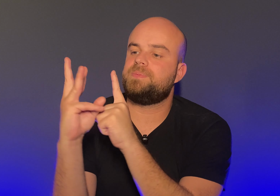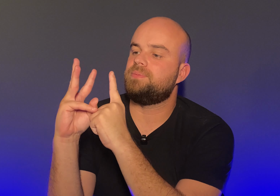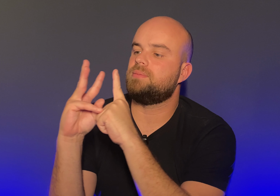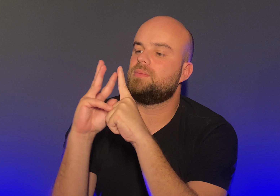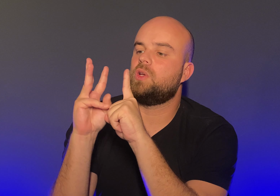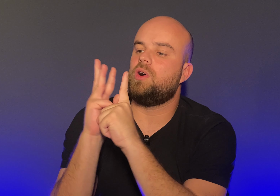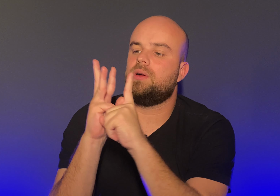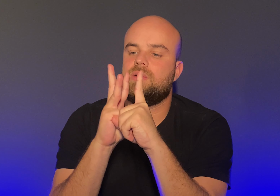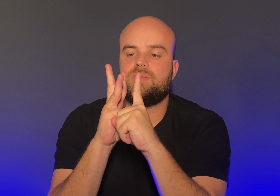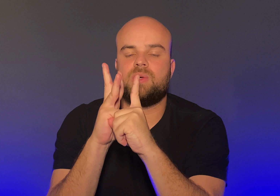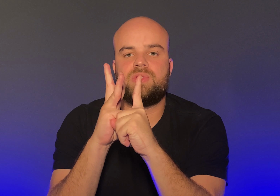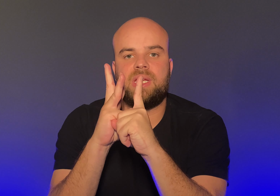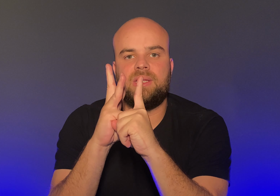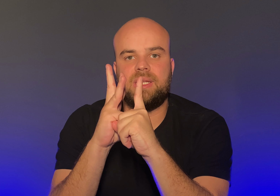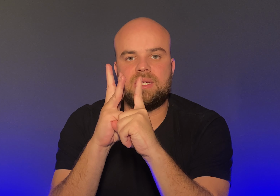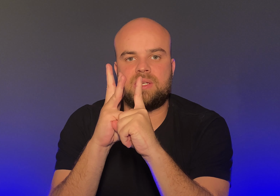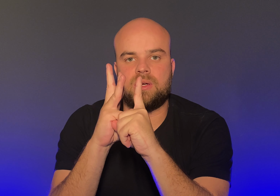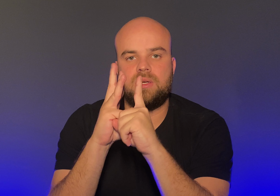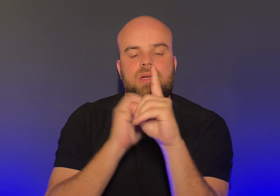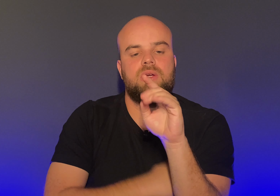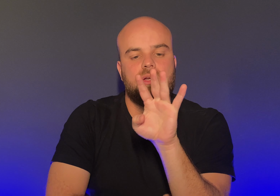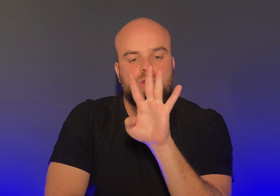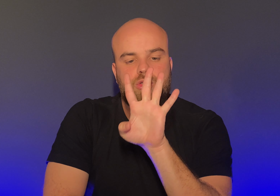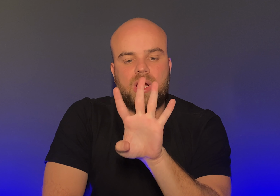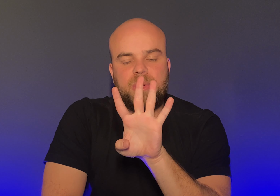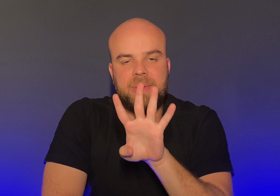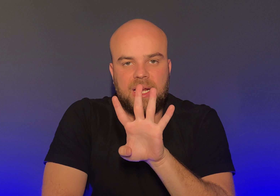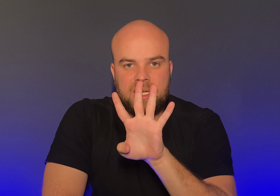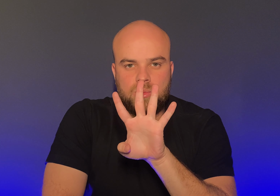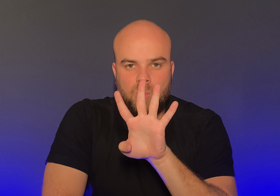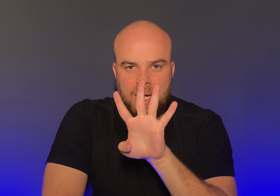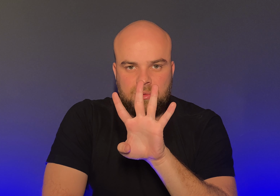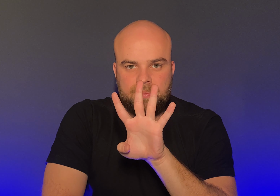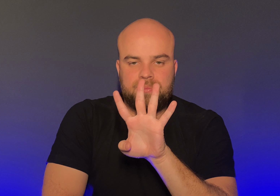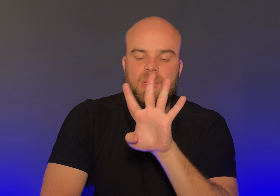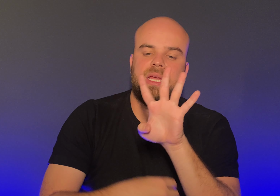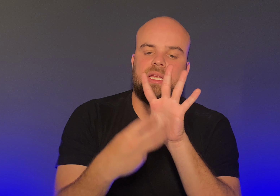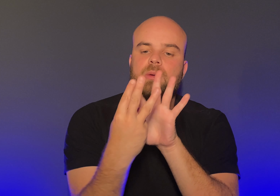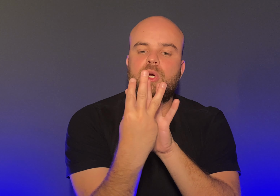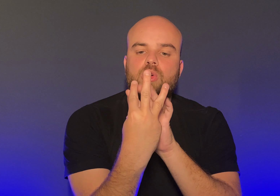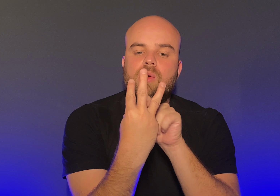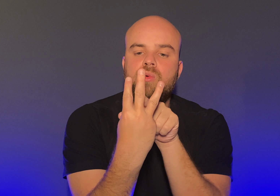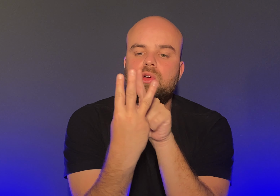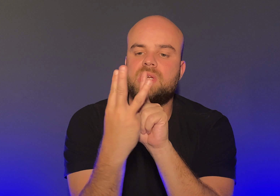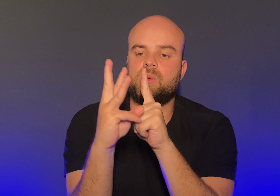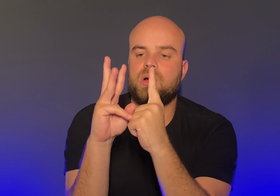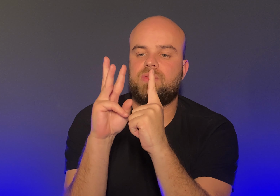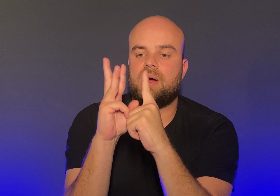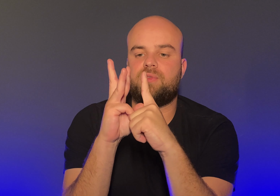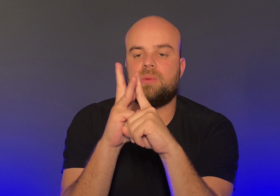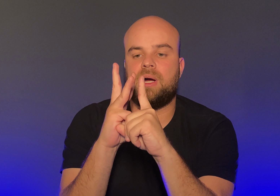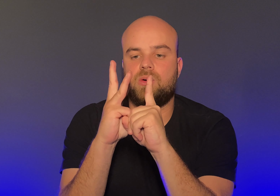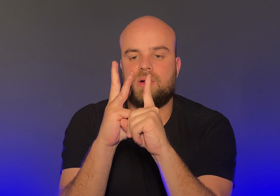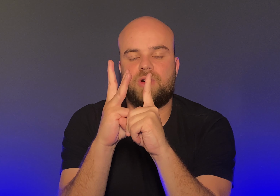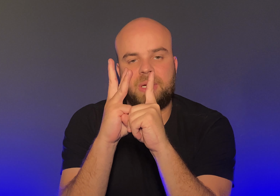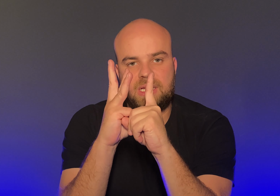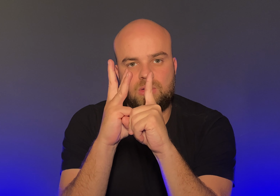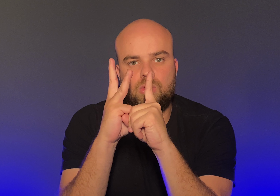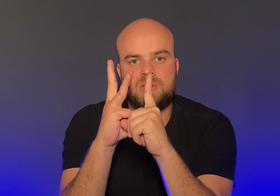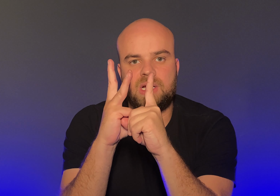ó você conseguir entender assim ó joga a primeira linha com quatro e depois joga com um losango a formatação do